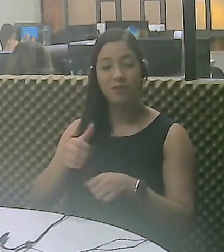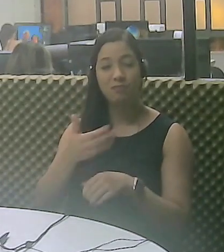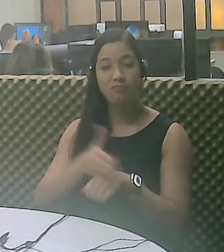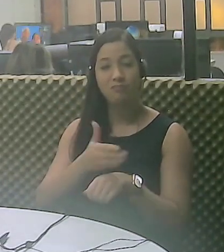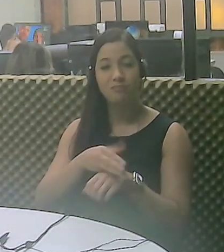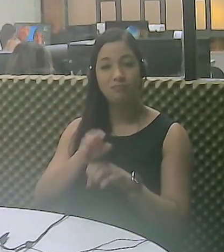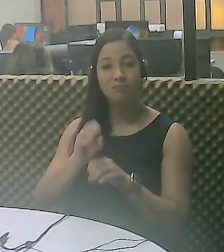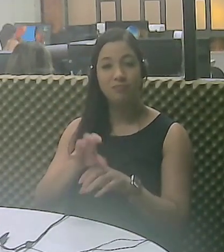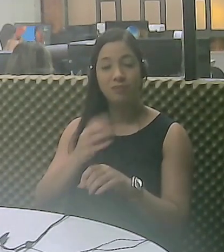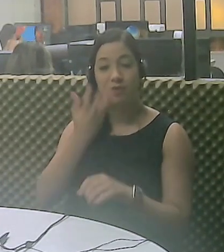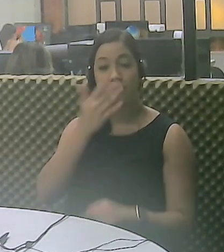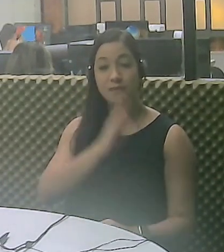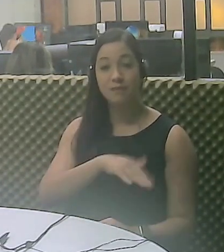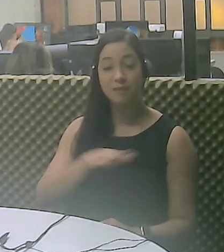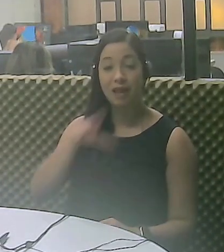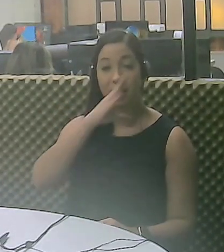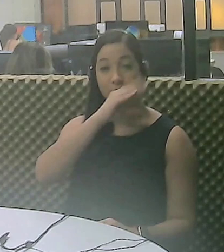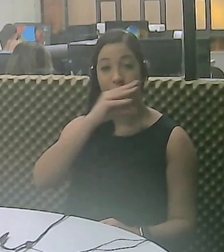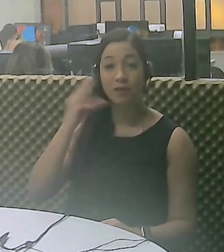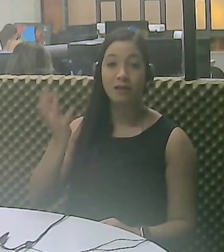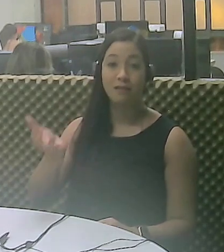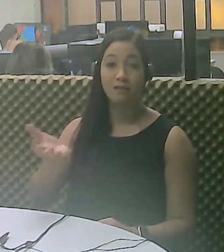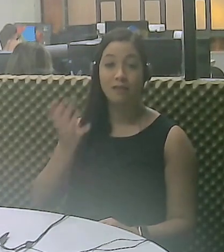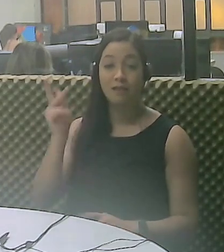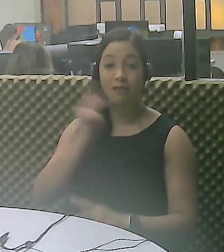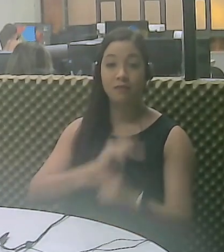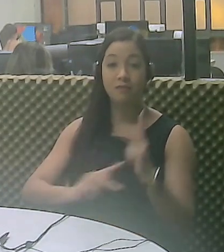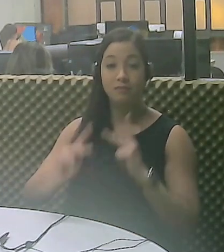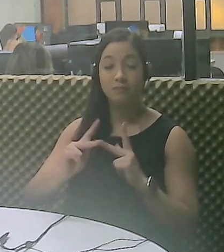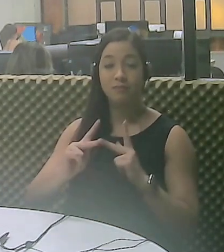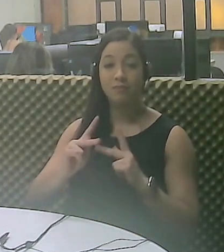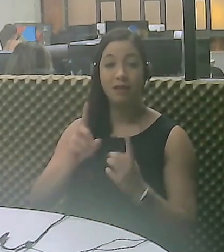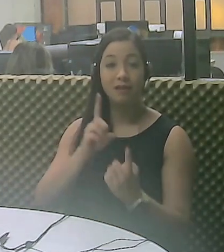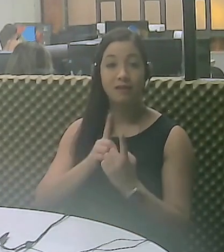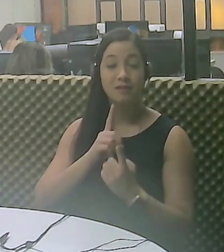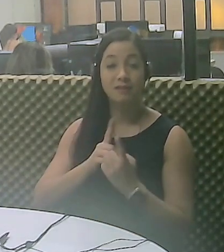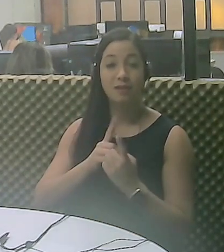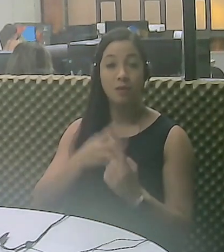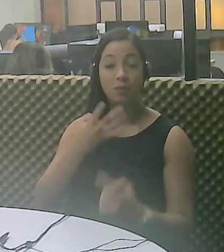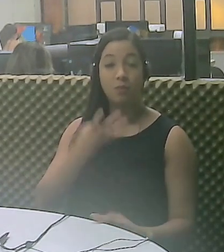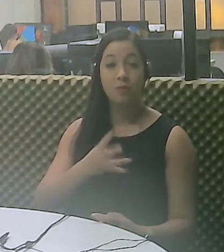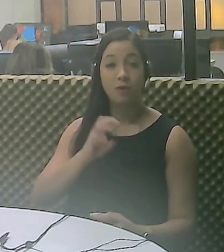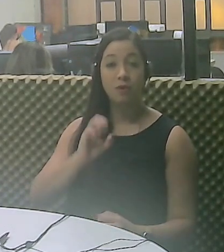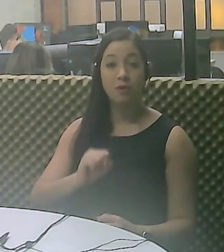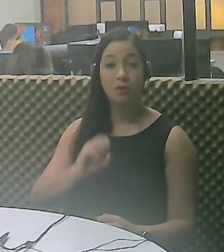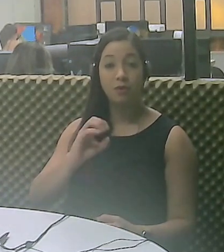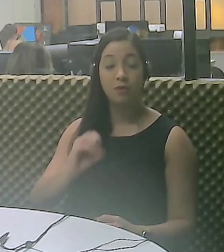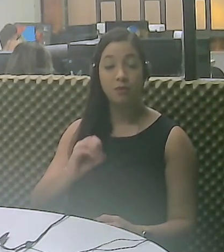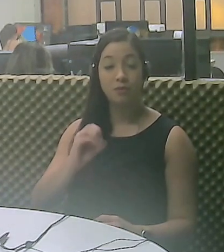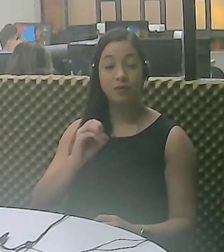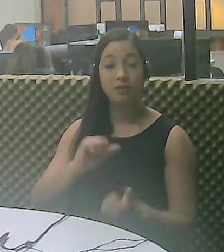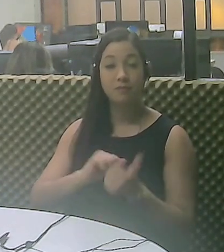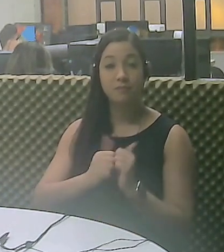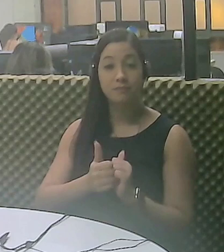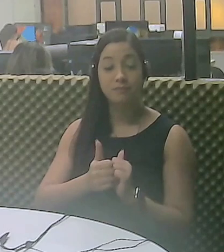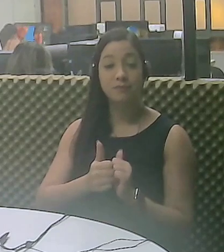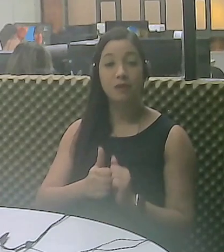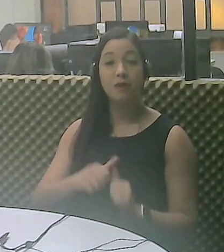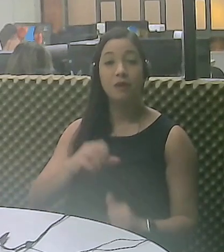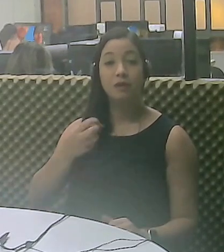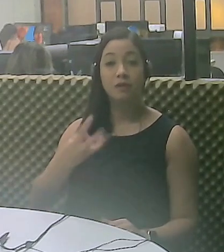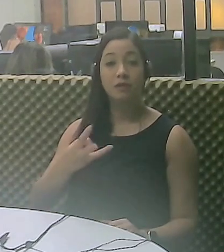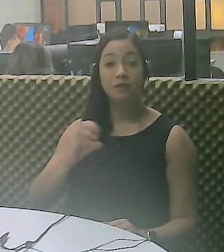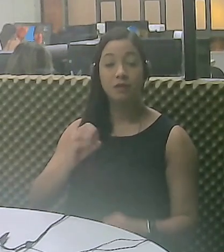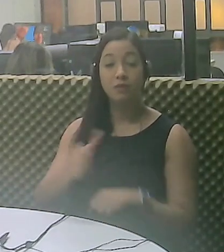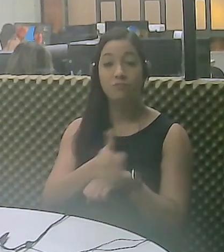de crianças, de adolescentes que querem ser karatecas. São atendimentos para 480 atletas na iniciação e outros